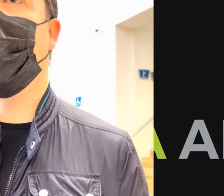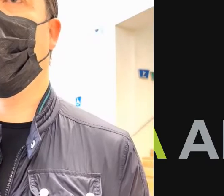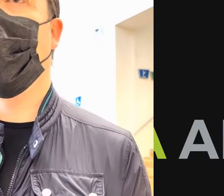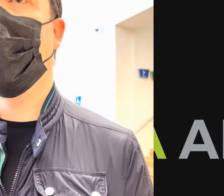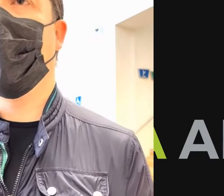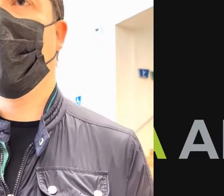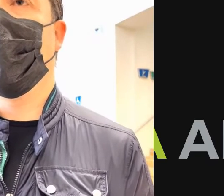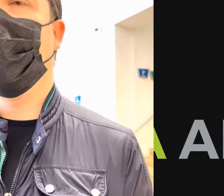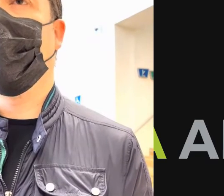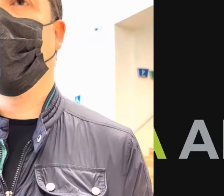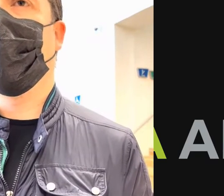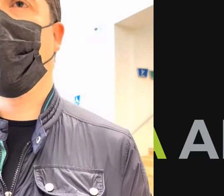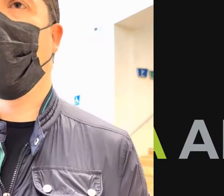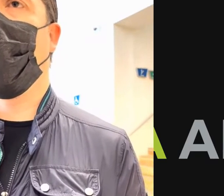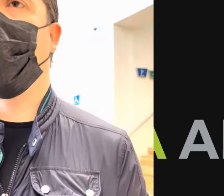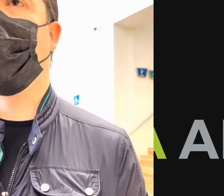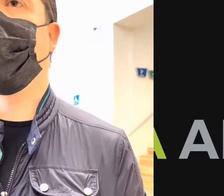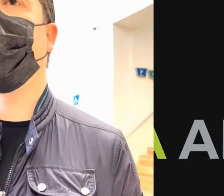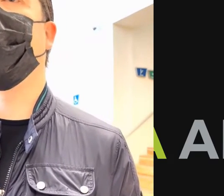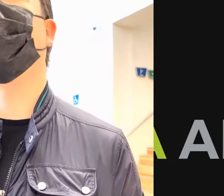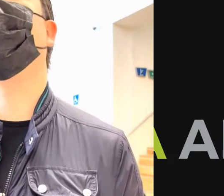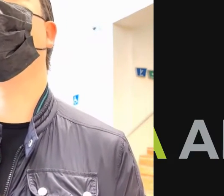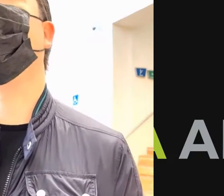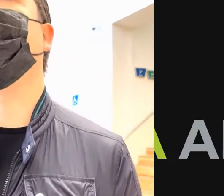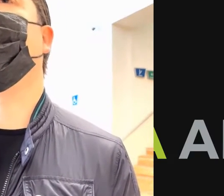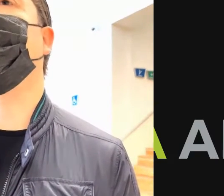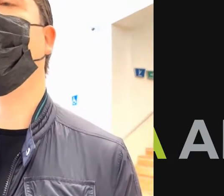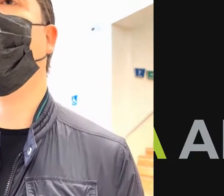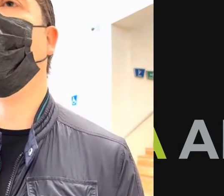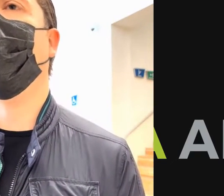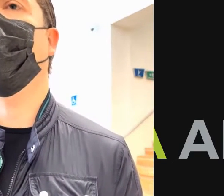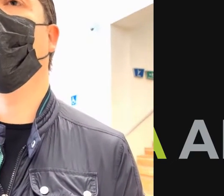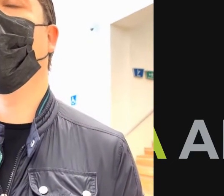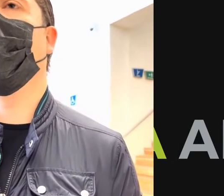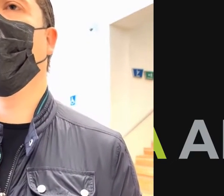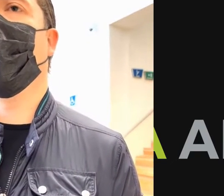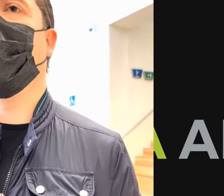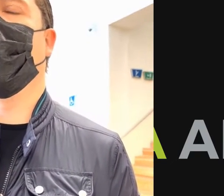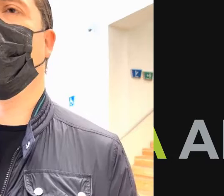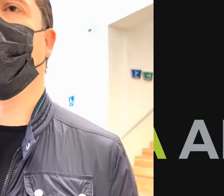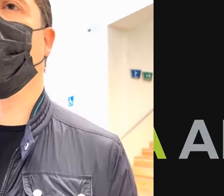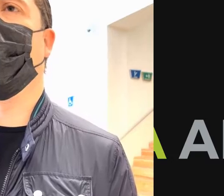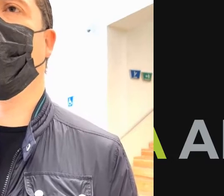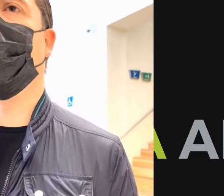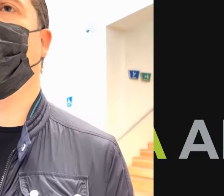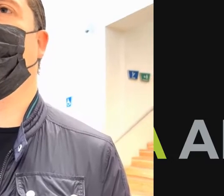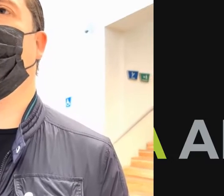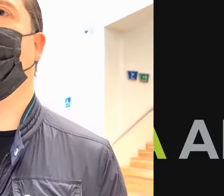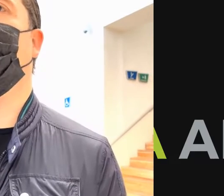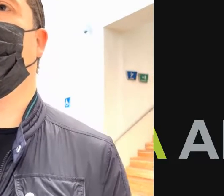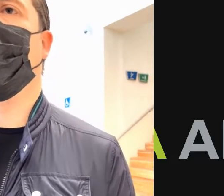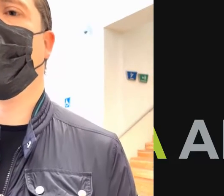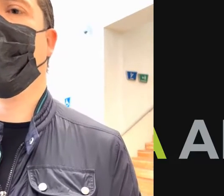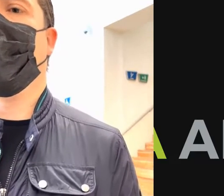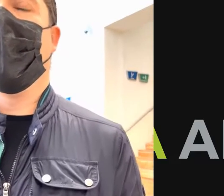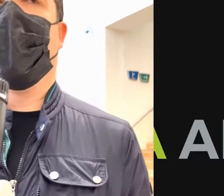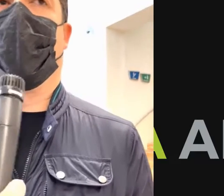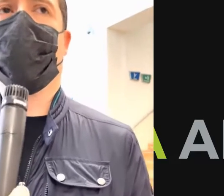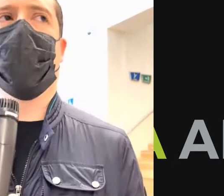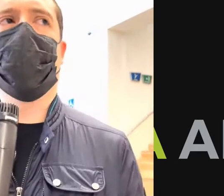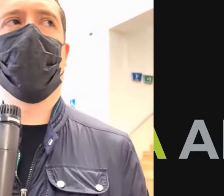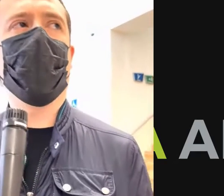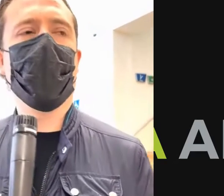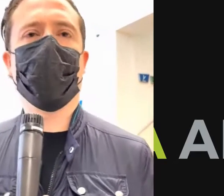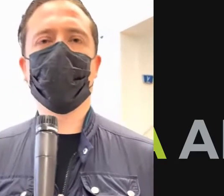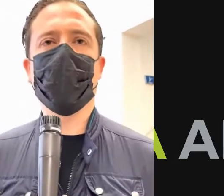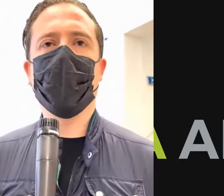ahora sí que somos vecinos de uno de los estados más inseguros del país. ¿Cómo podrá incidir ese tema de la innovación en materia de seguridad?